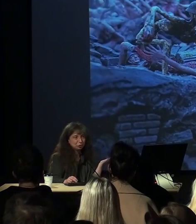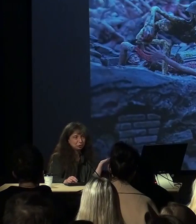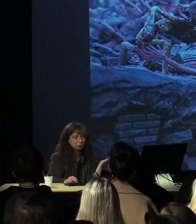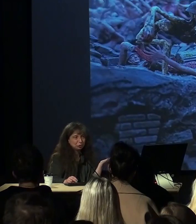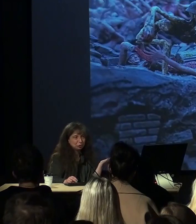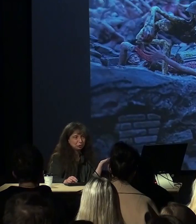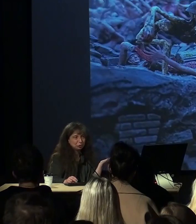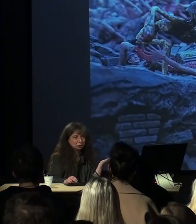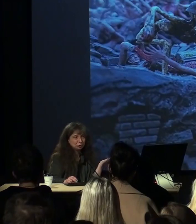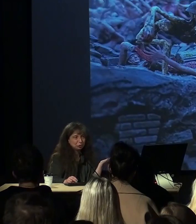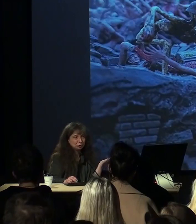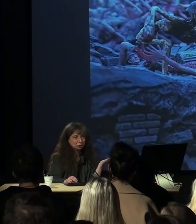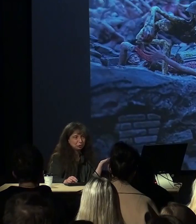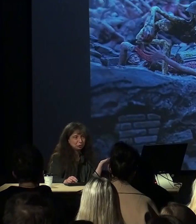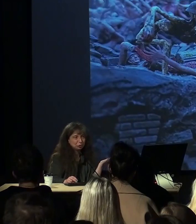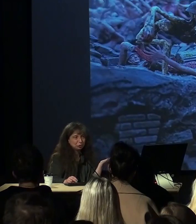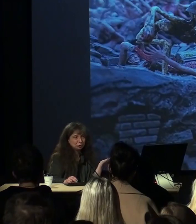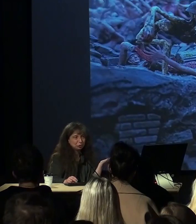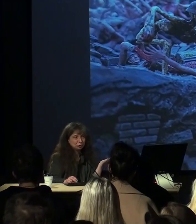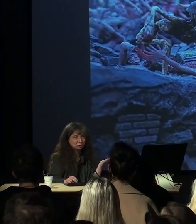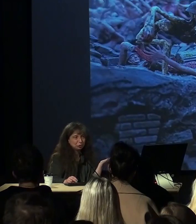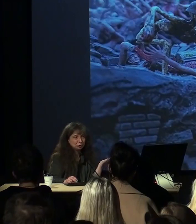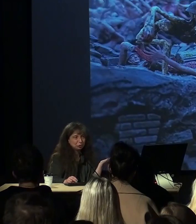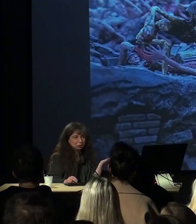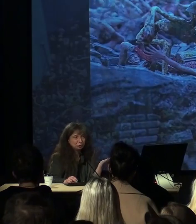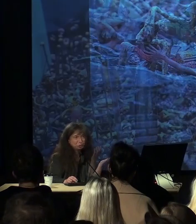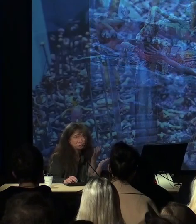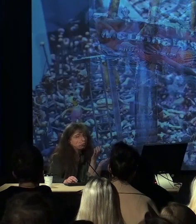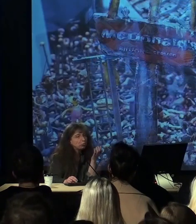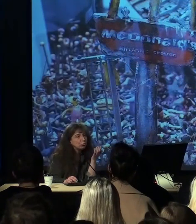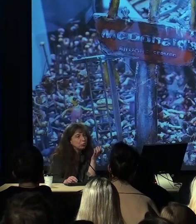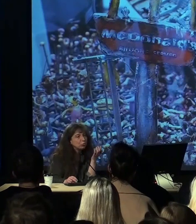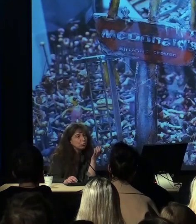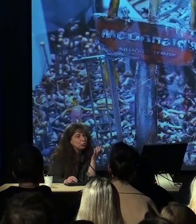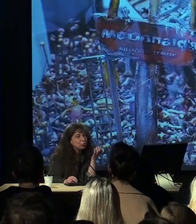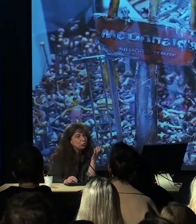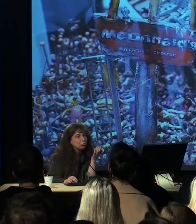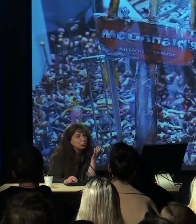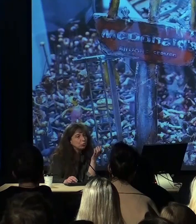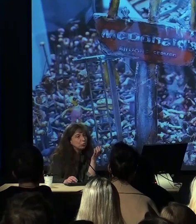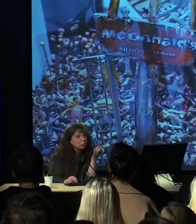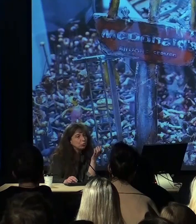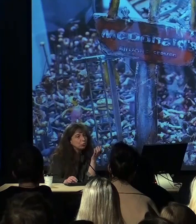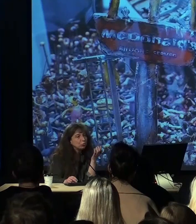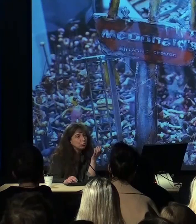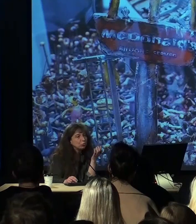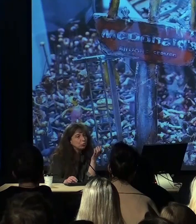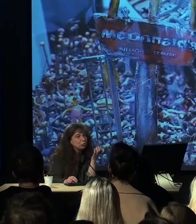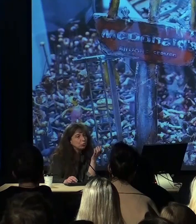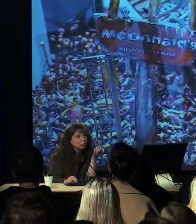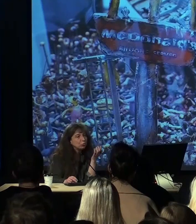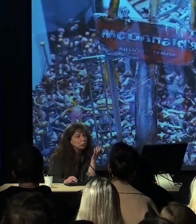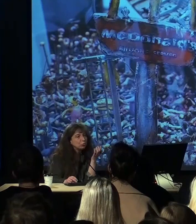очень детализированные макеты природы или городской среды, населенные также реалистичными игрушечными фигурками,